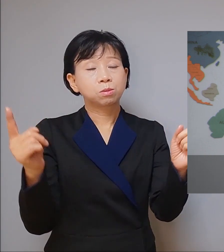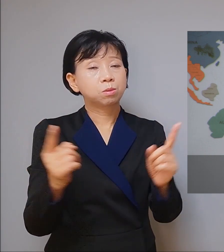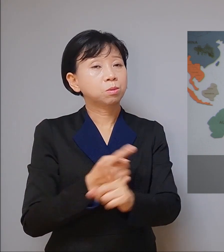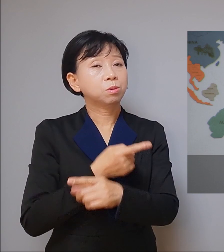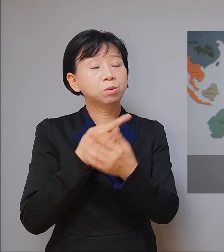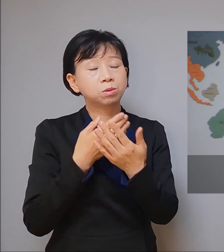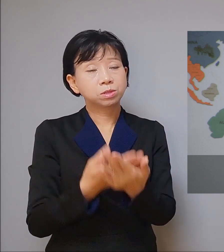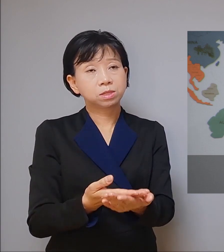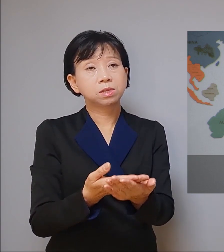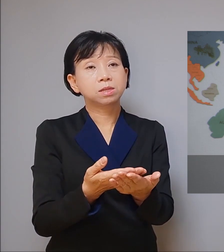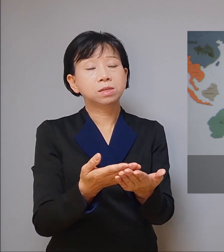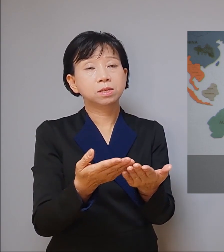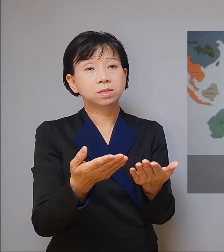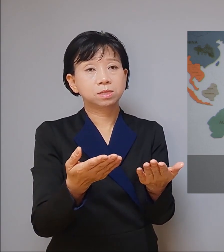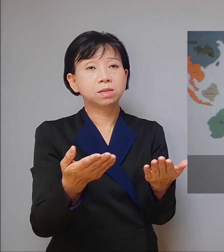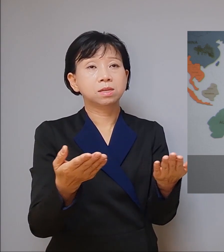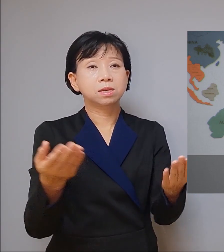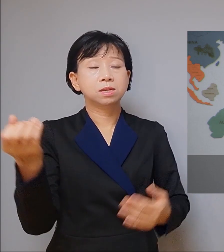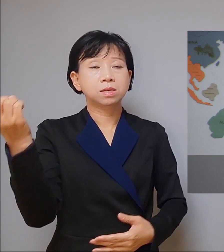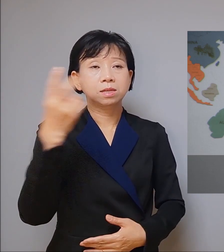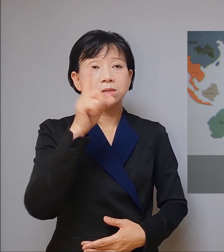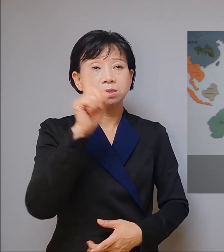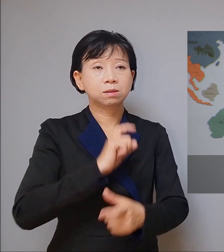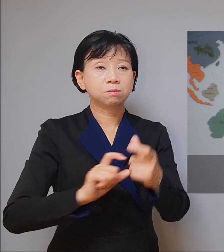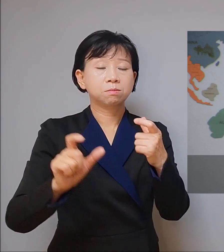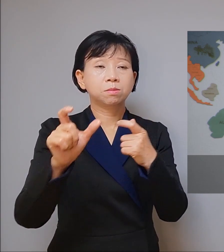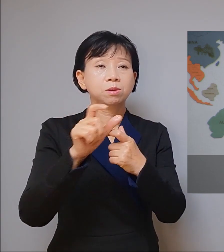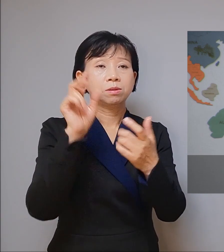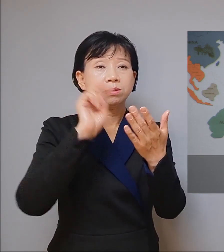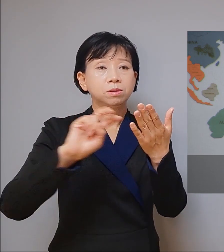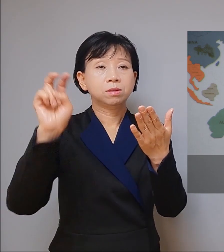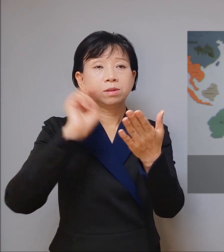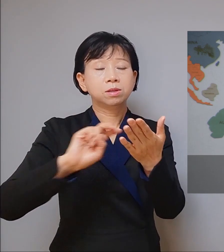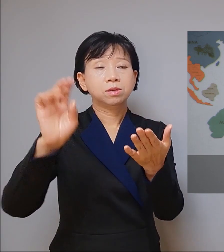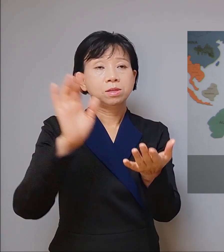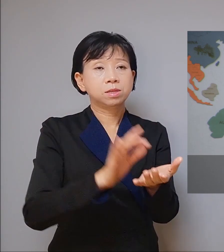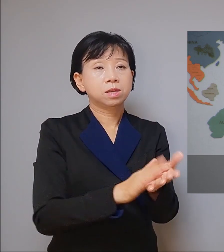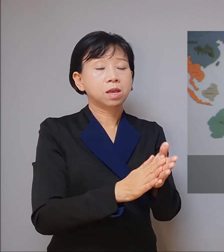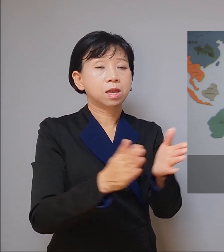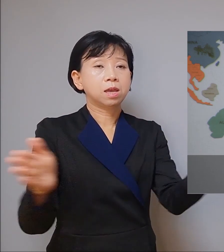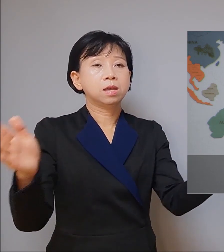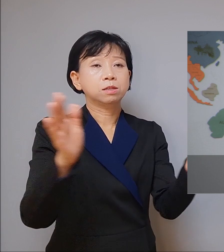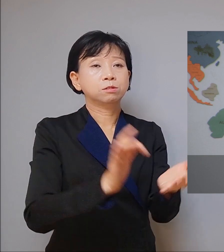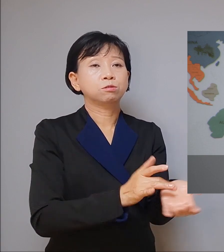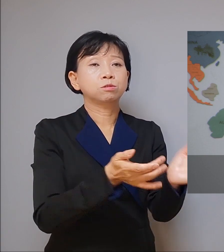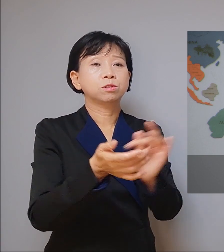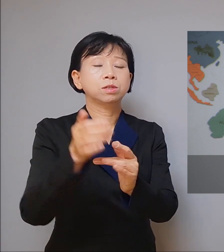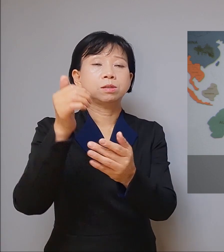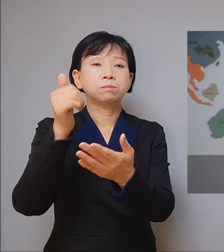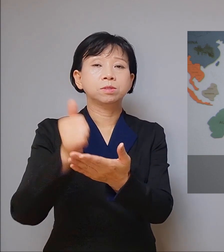너를 우리 한 번 더 찬양합니다. 예수님은 나의 생명,